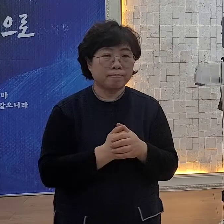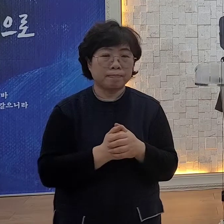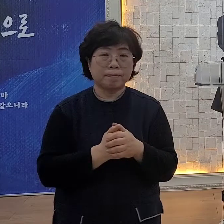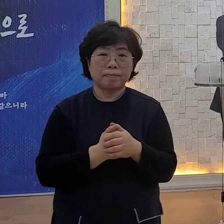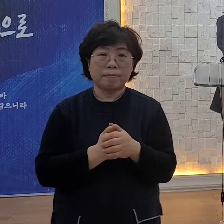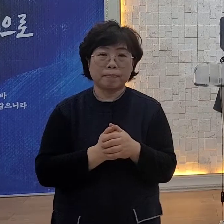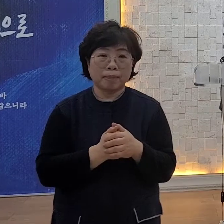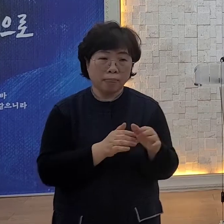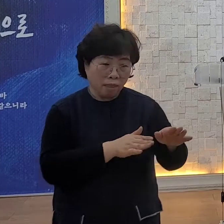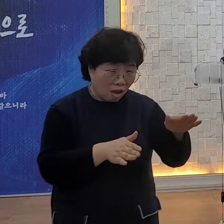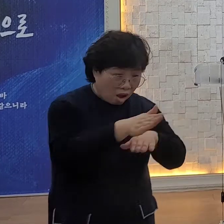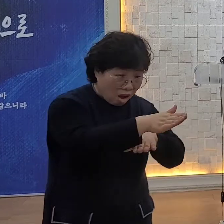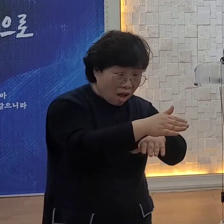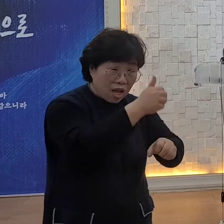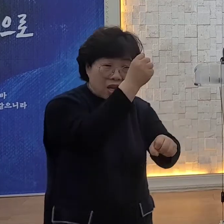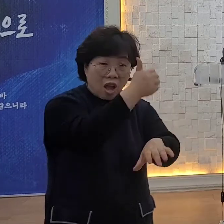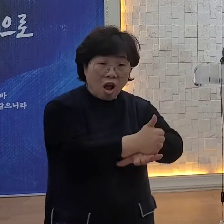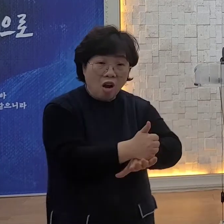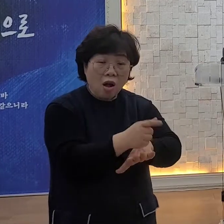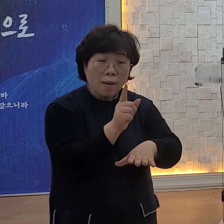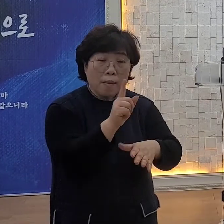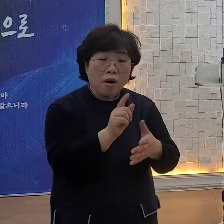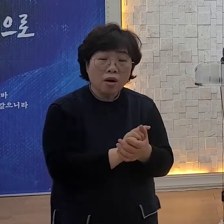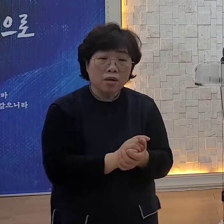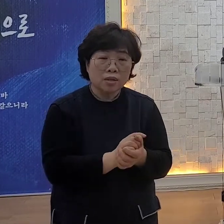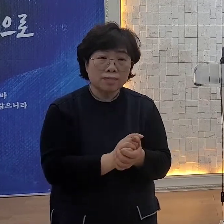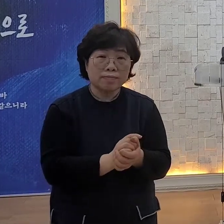여러분 그 영리의 결과가 뭐라고 말합니까? 성경은